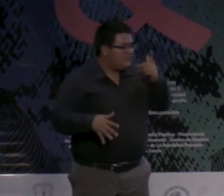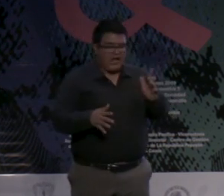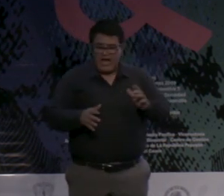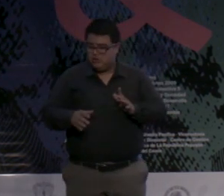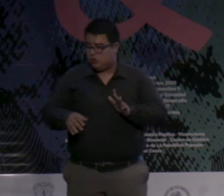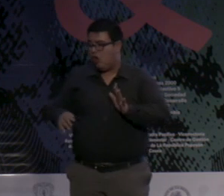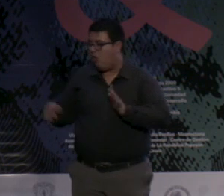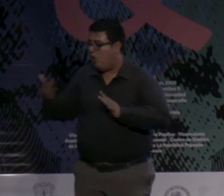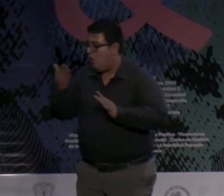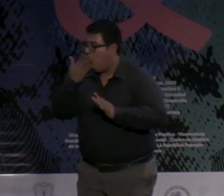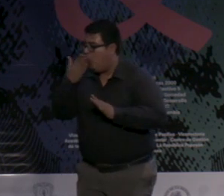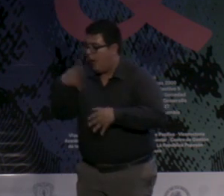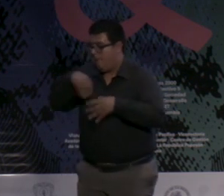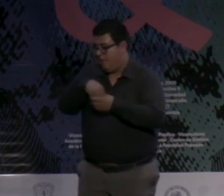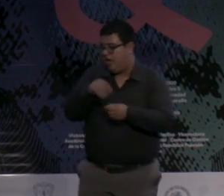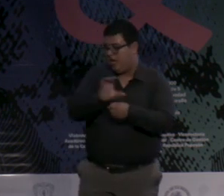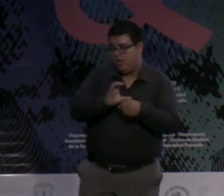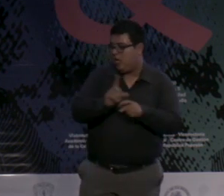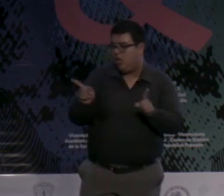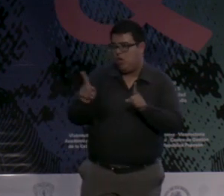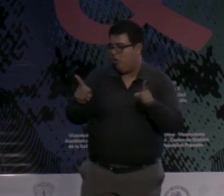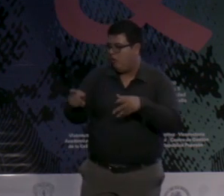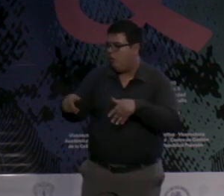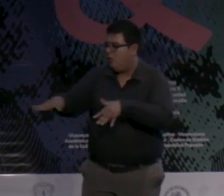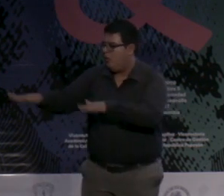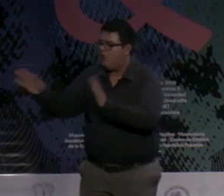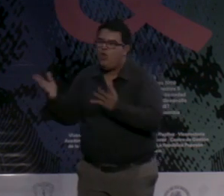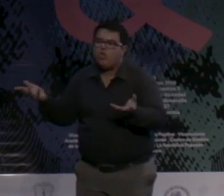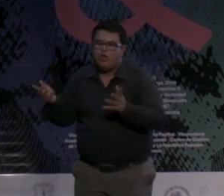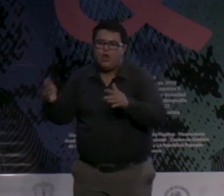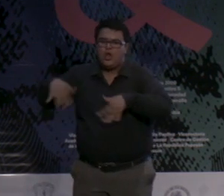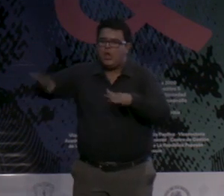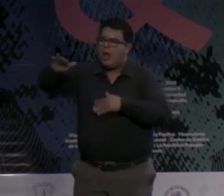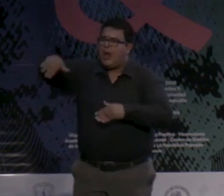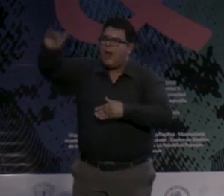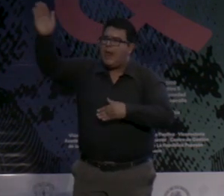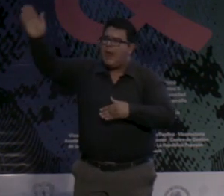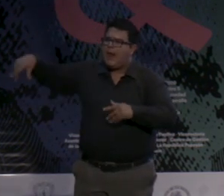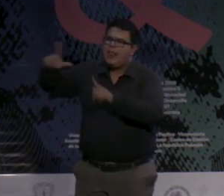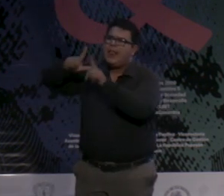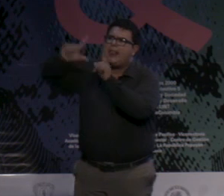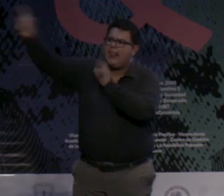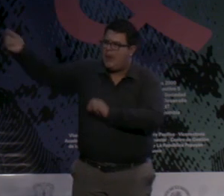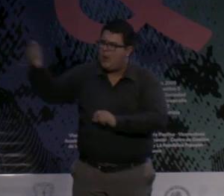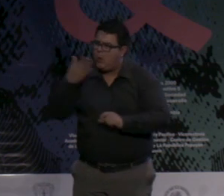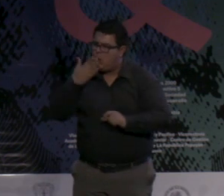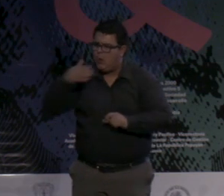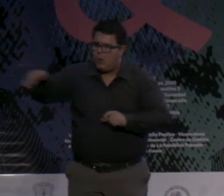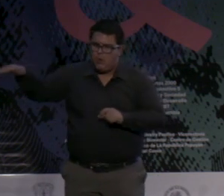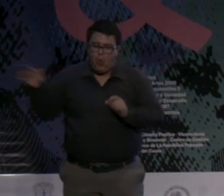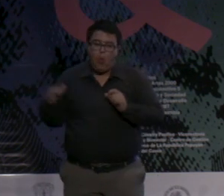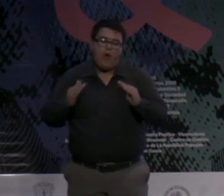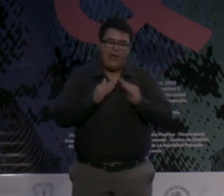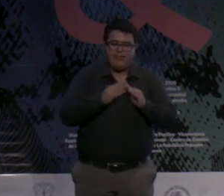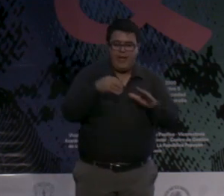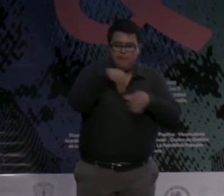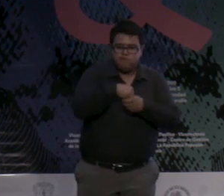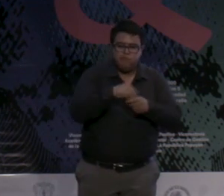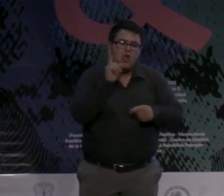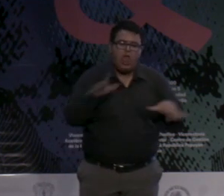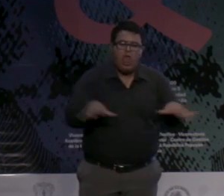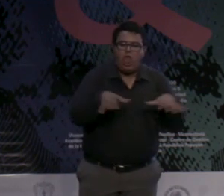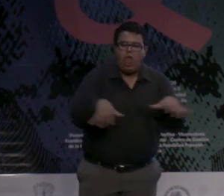vida de los indios. A los indios les corresponde estar adentro de los socavones en el Cerro Rico o adentro del servicio en las casas. Estas